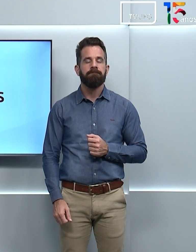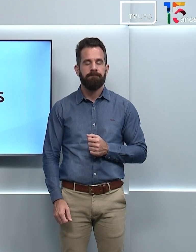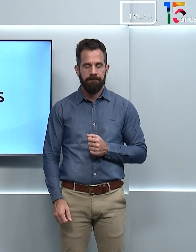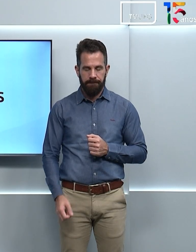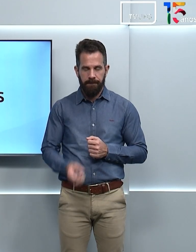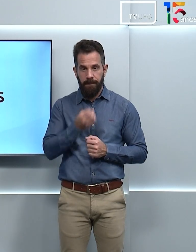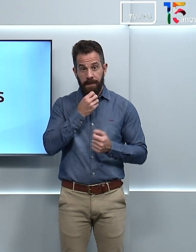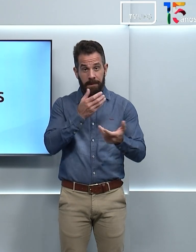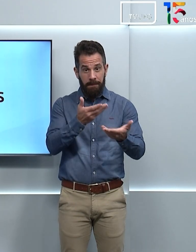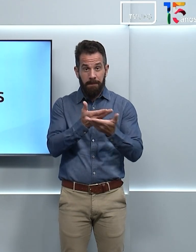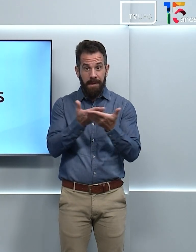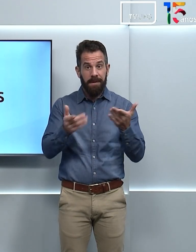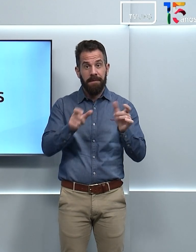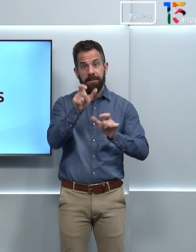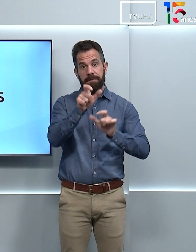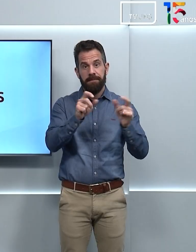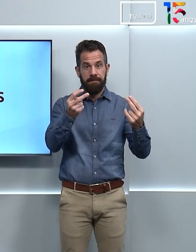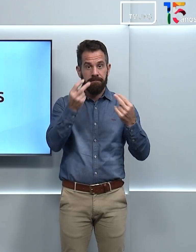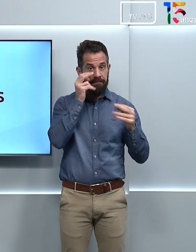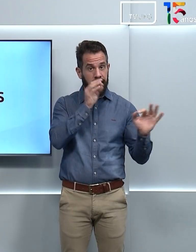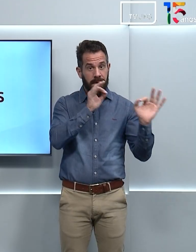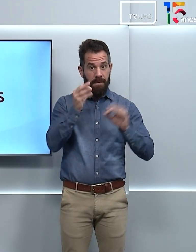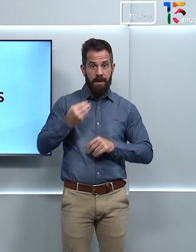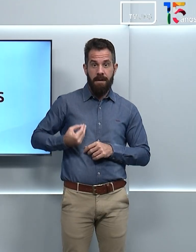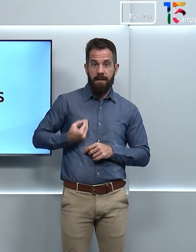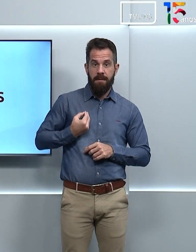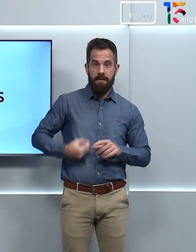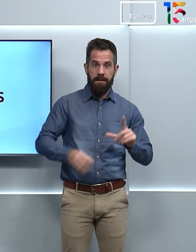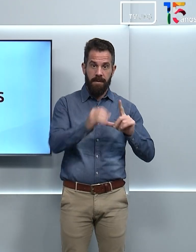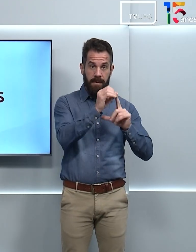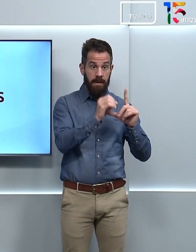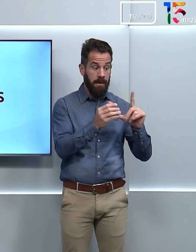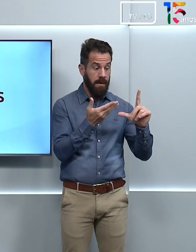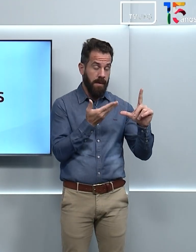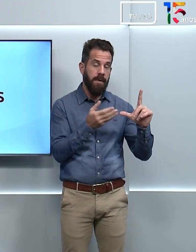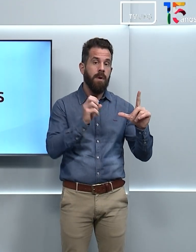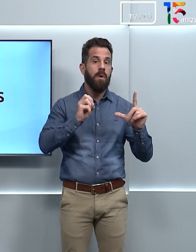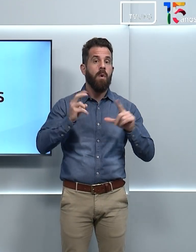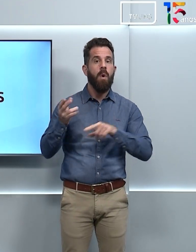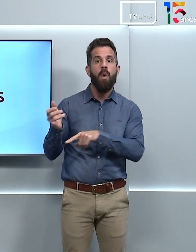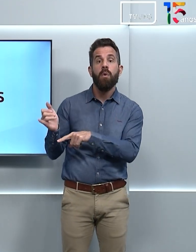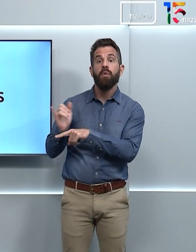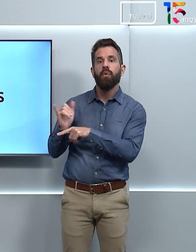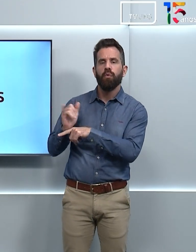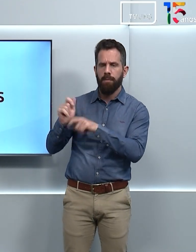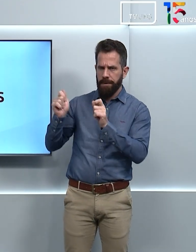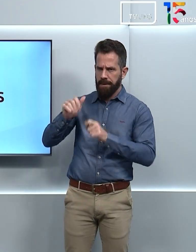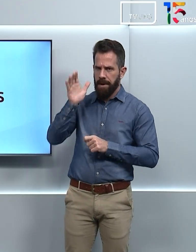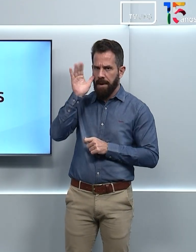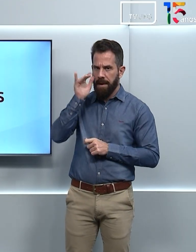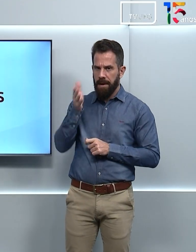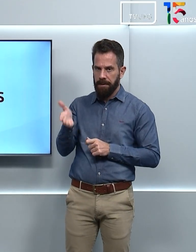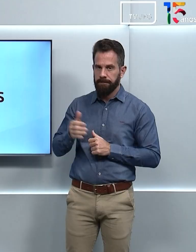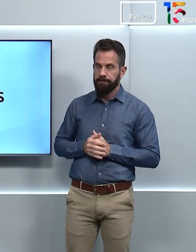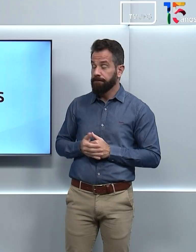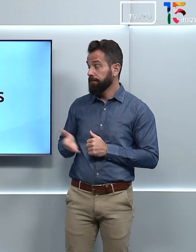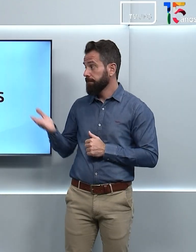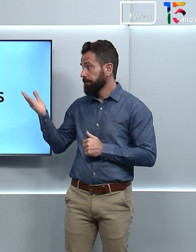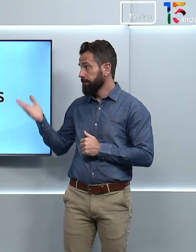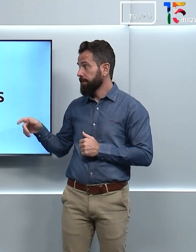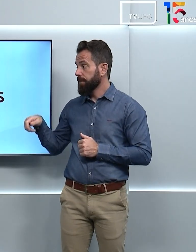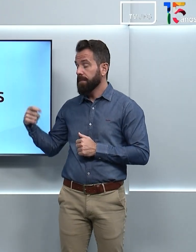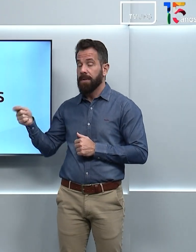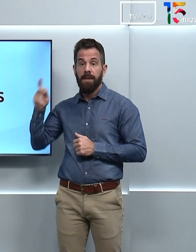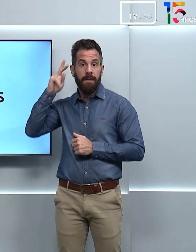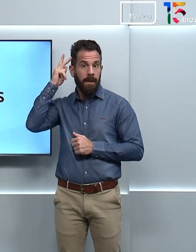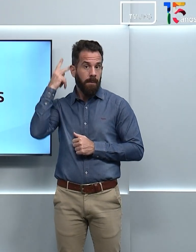Seja bem-vindo e bem-vinda você que nos assiste pela TV UFG ou pelo nosso canal no YouTube. Eu sou a Camila Maia, uma mulher cis